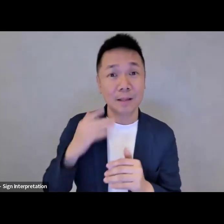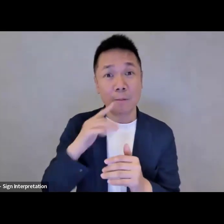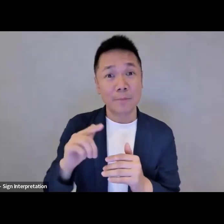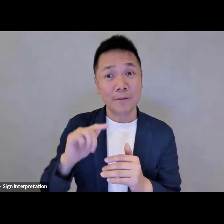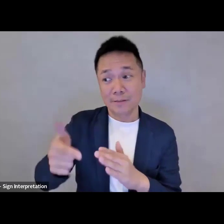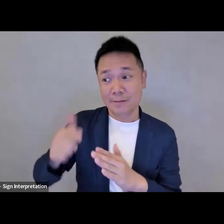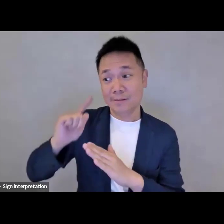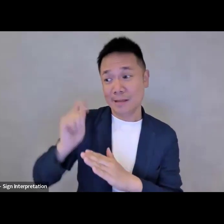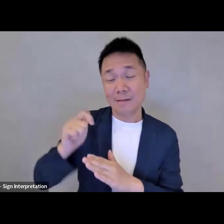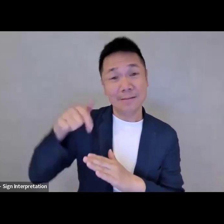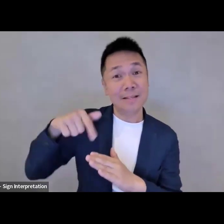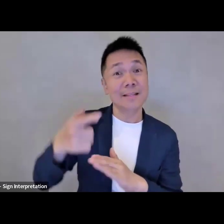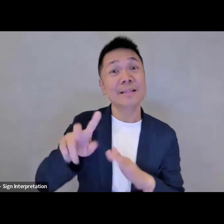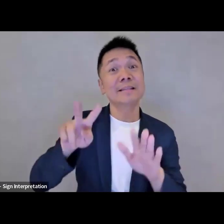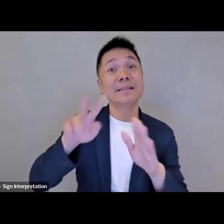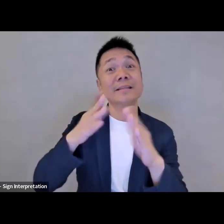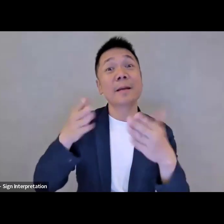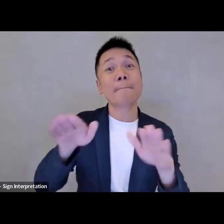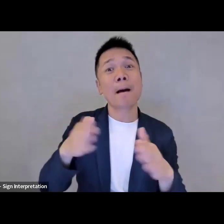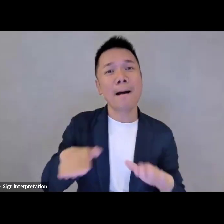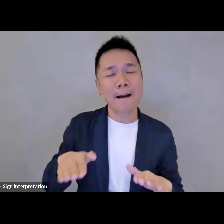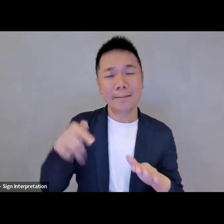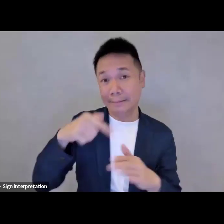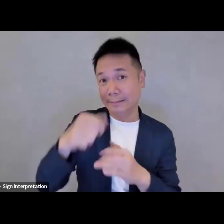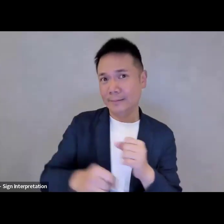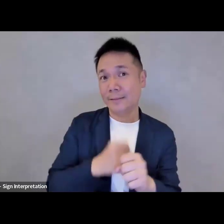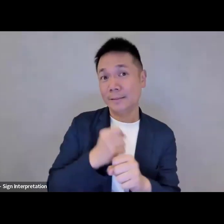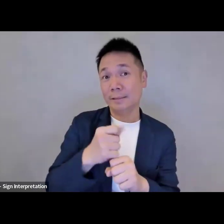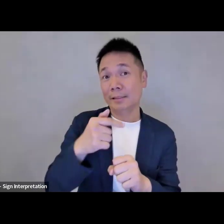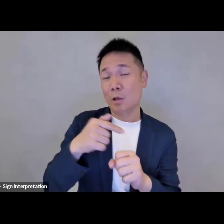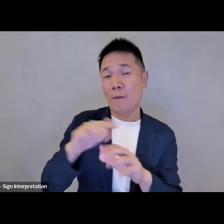大概我跟他一起工作大概六个月的时间。